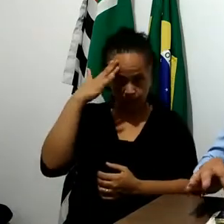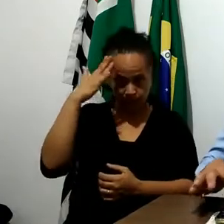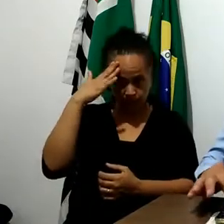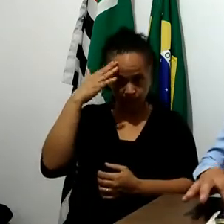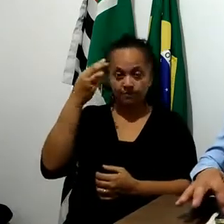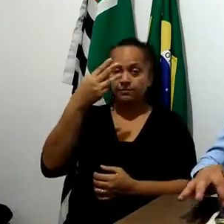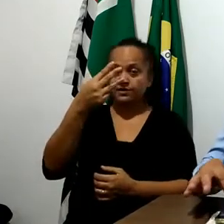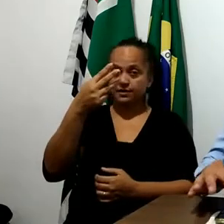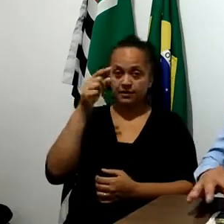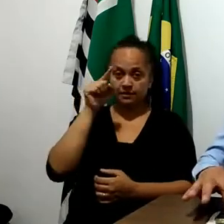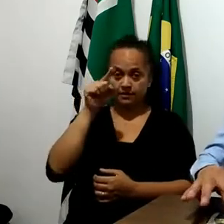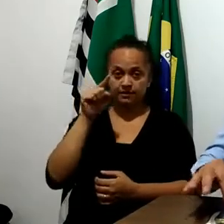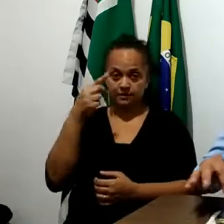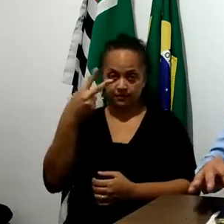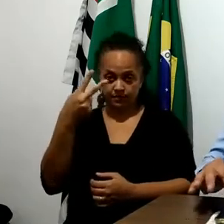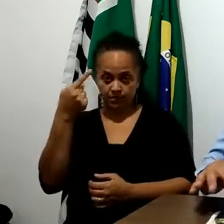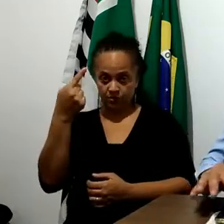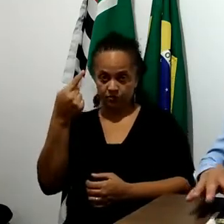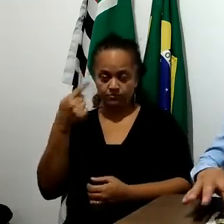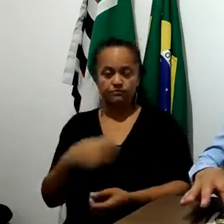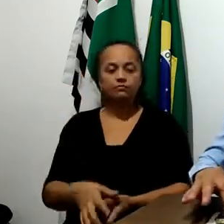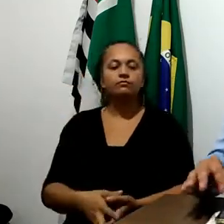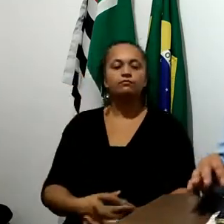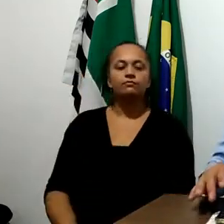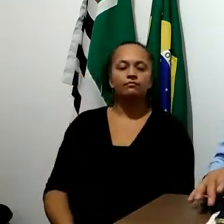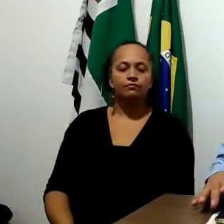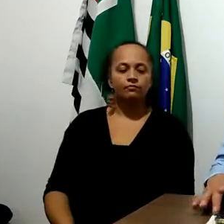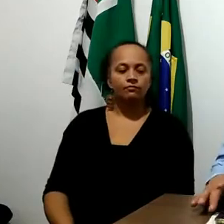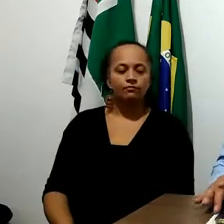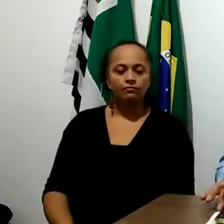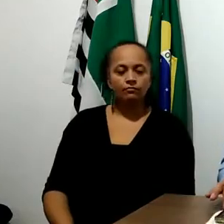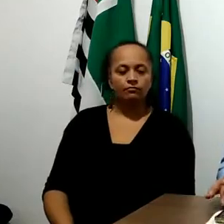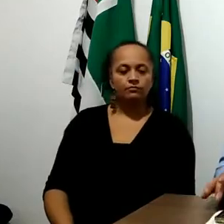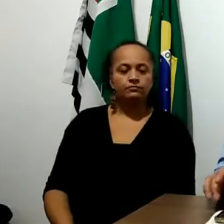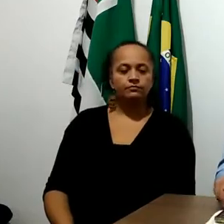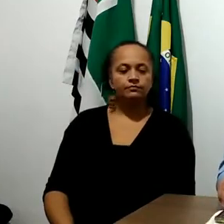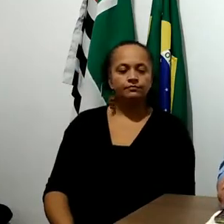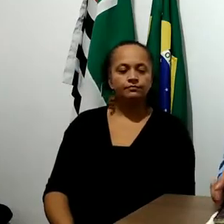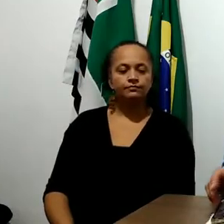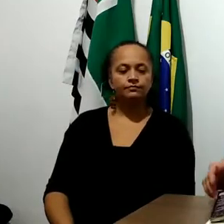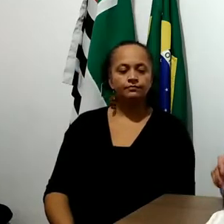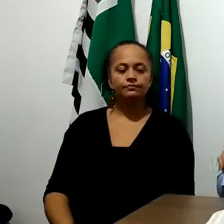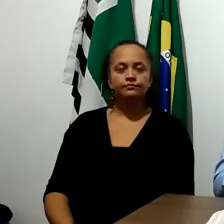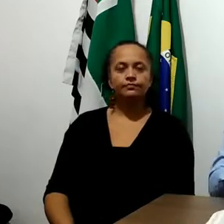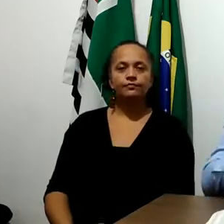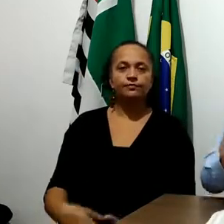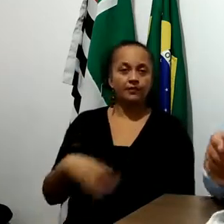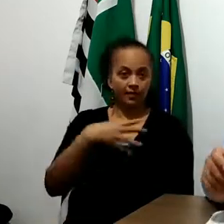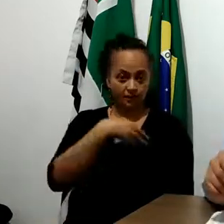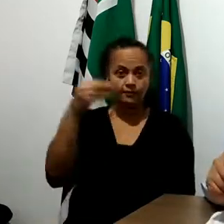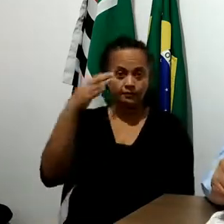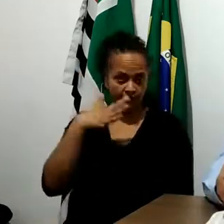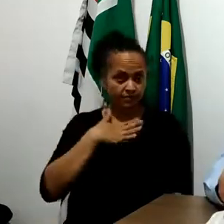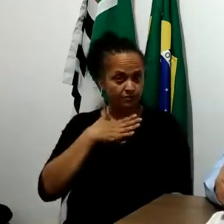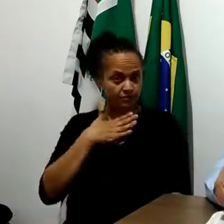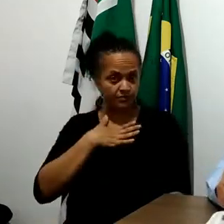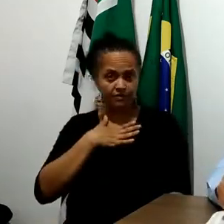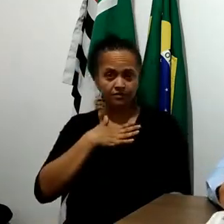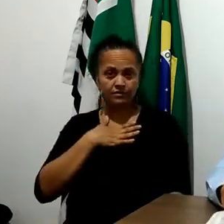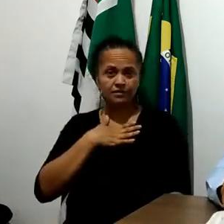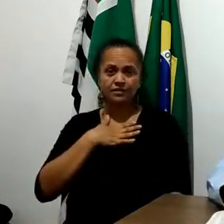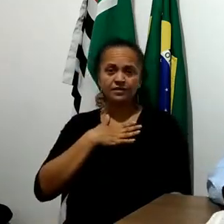desse mesmo livro de Provérbios, Provérbios capítulo 3, versículo 21, diz assim, ó, filho meu, não se